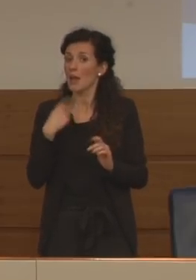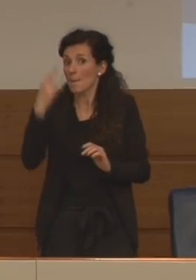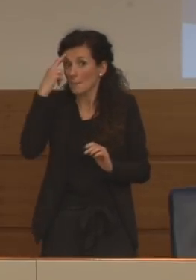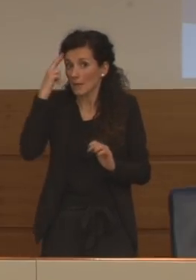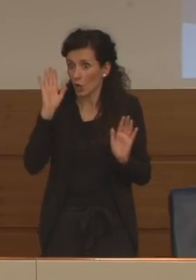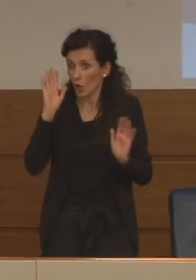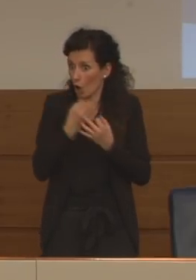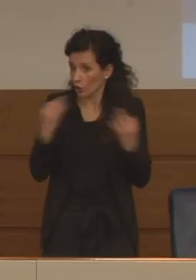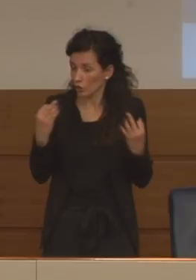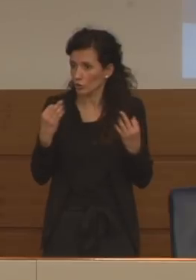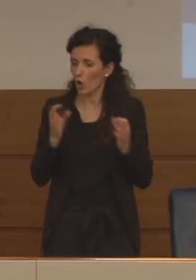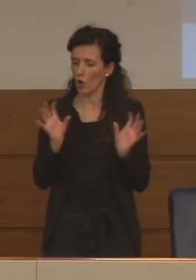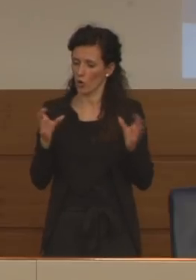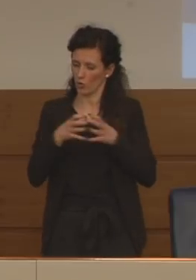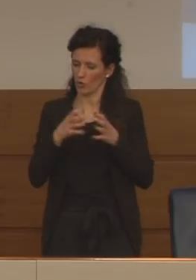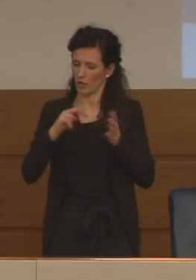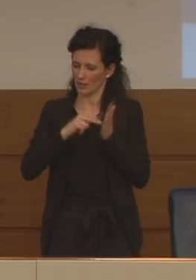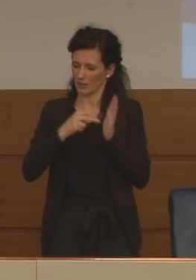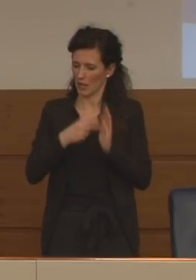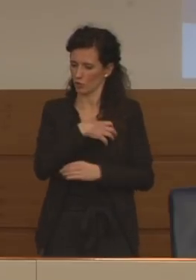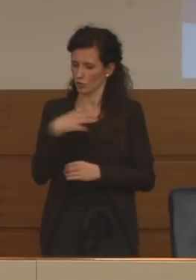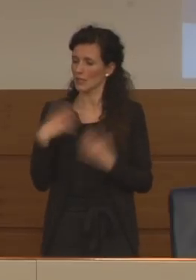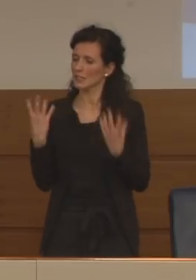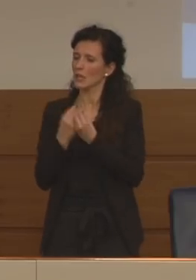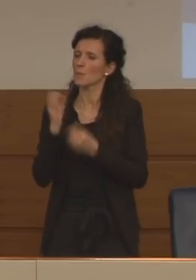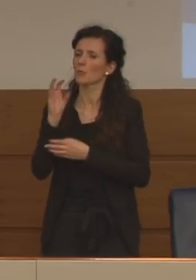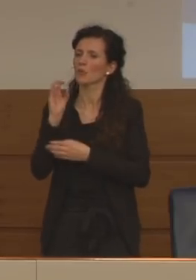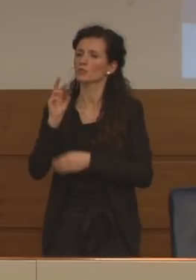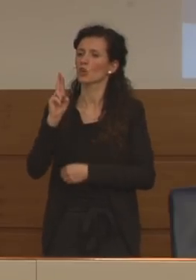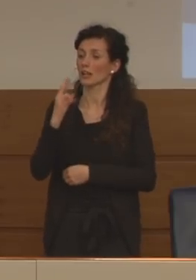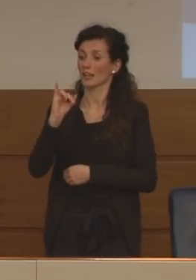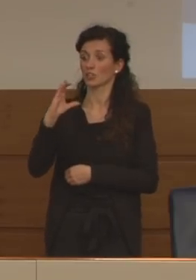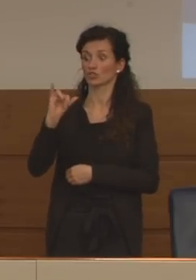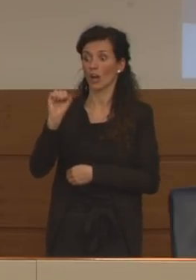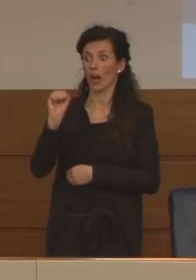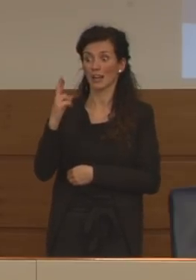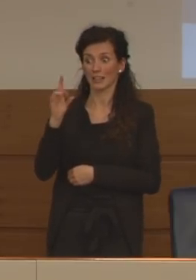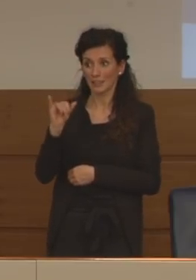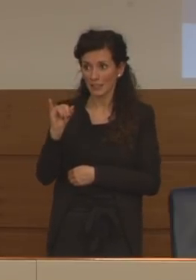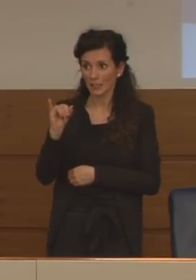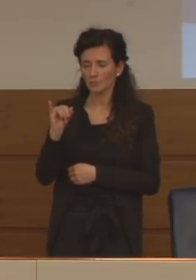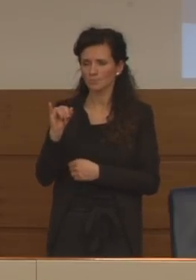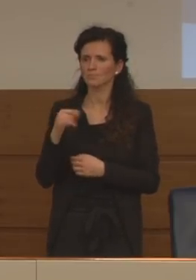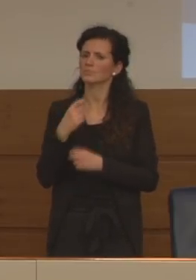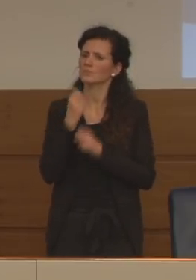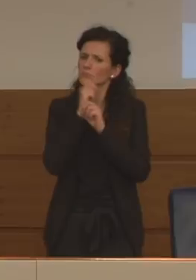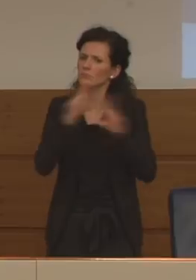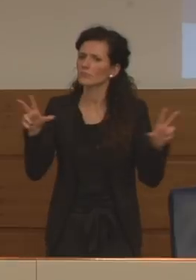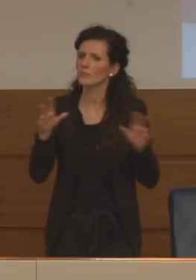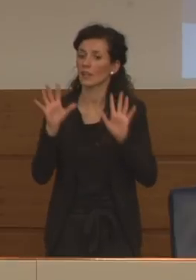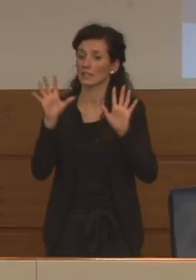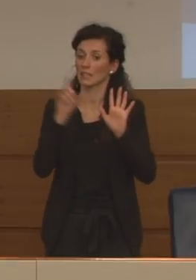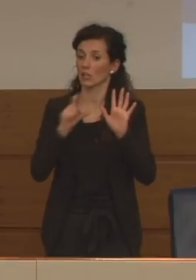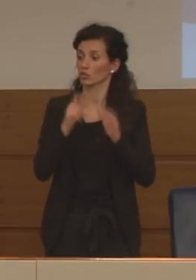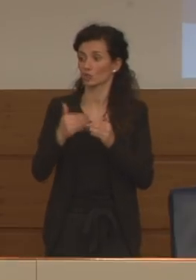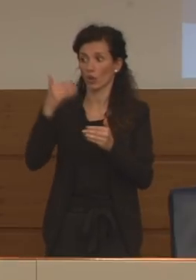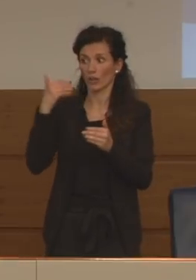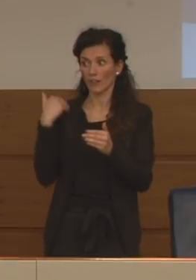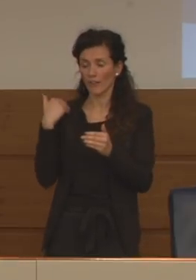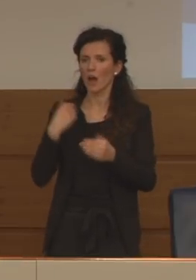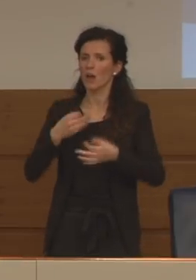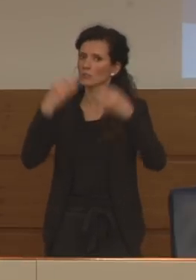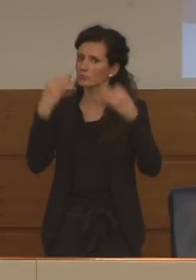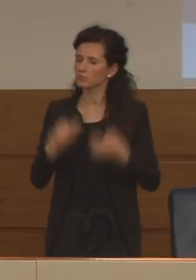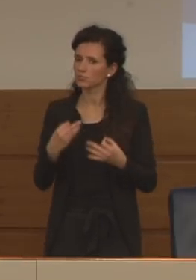tecnico scientifico l'esimio su collega professor ricciardi ha dichiarato non più di una decina di giorni fa che era a favore di una chiusura totale